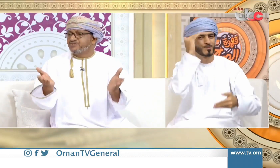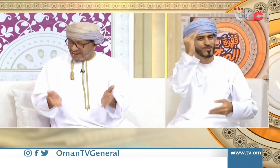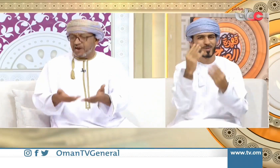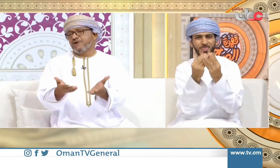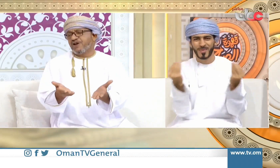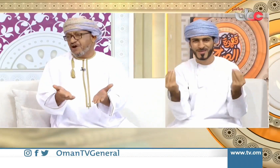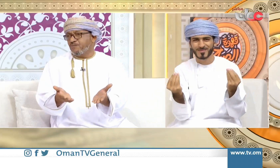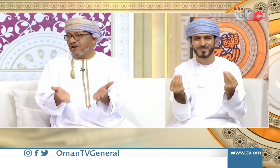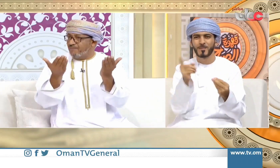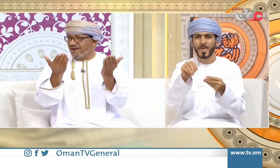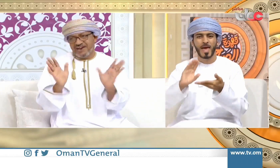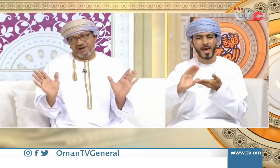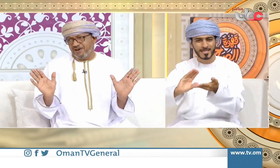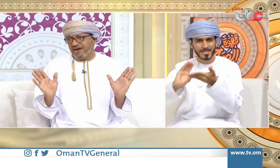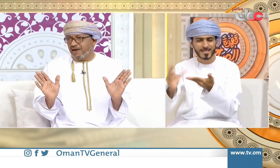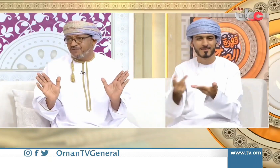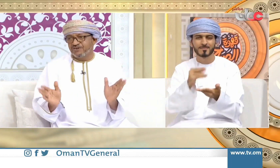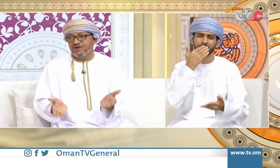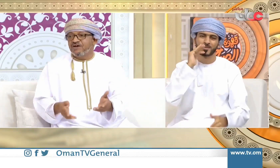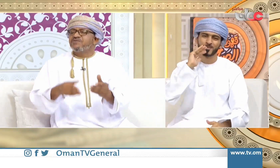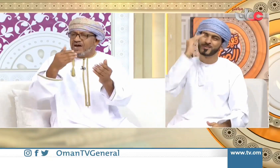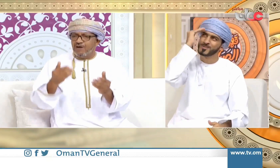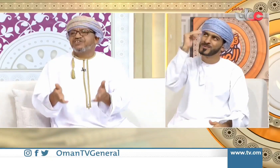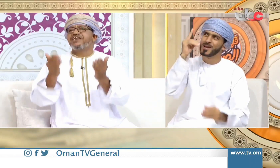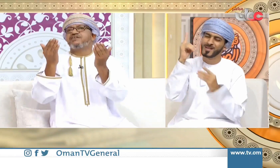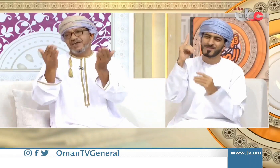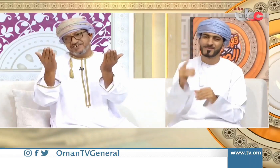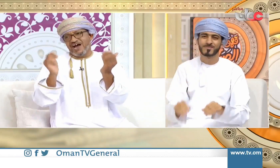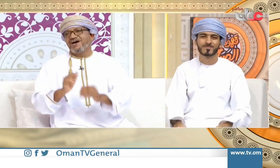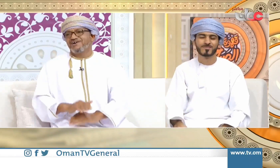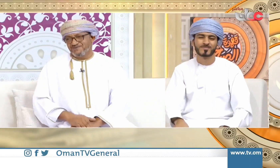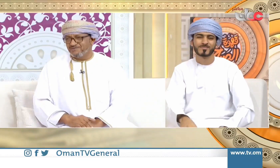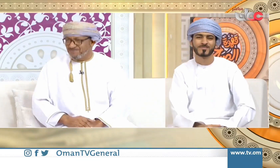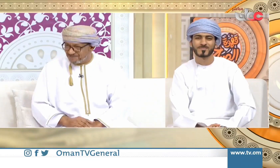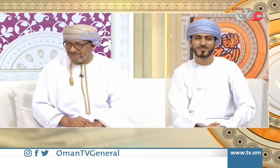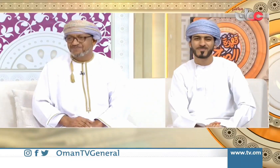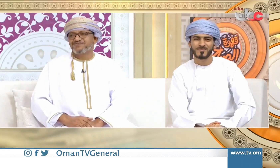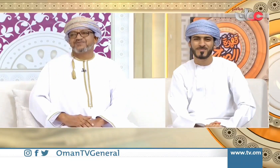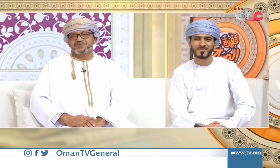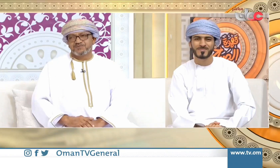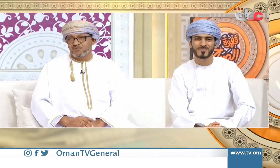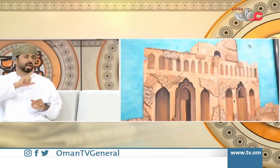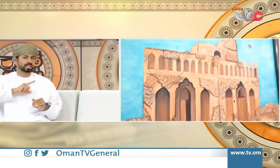وبعد ألف شيخ قدموا الدعم. الحمد لله رب العالمين، الأمر كله لثمان يرجع.